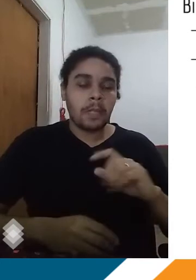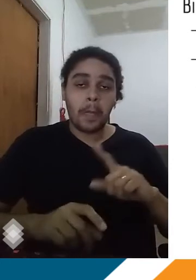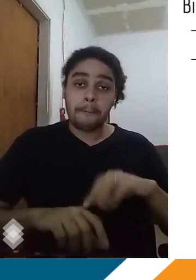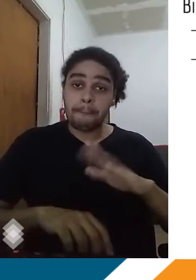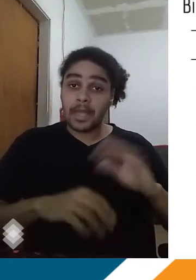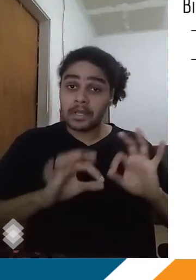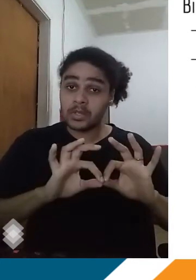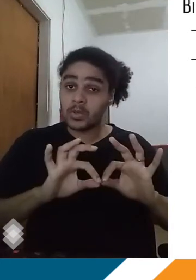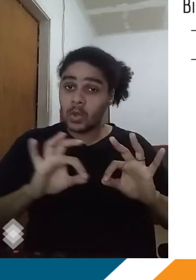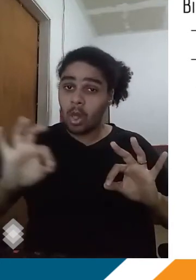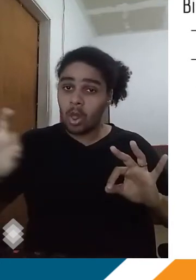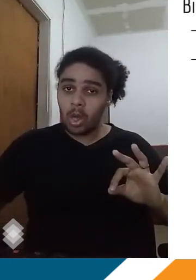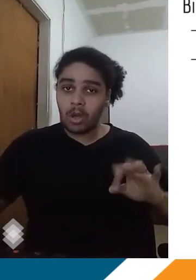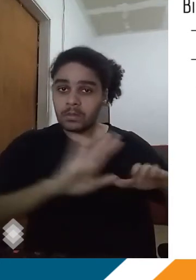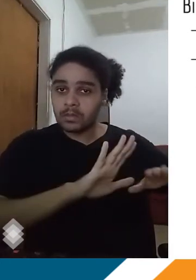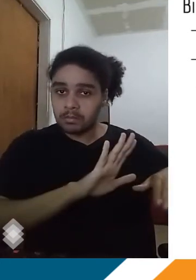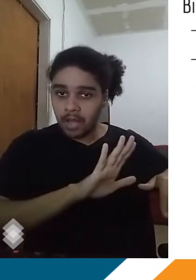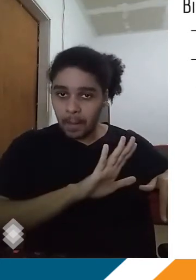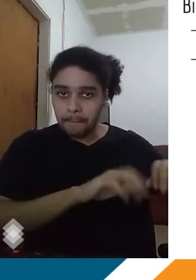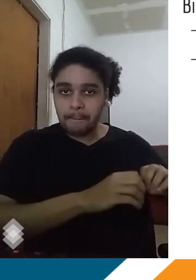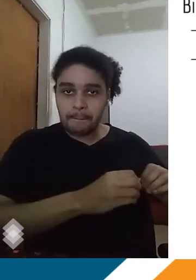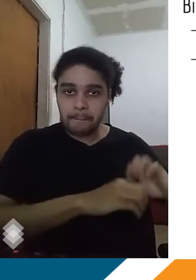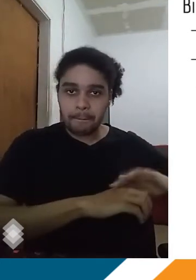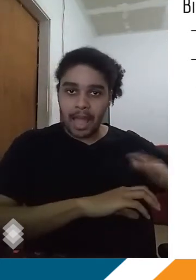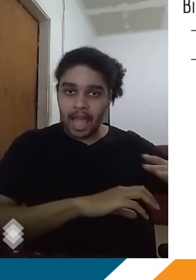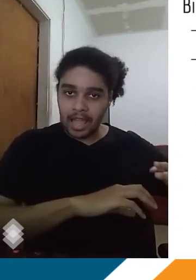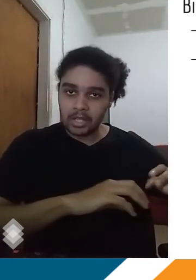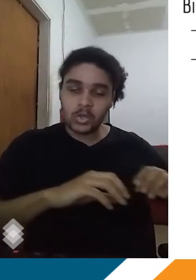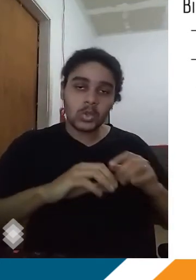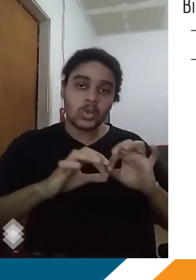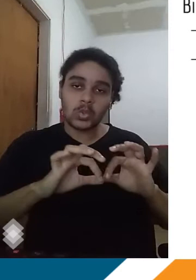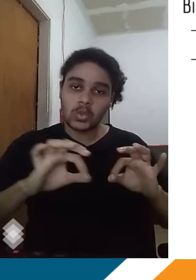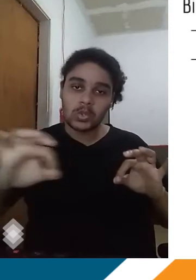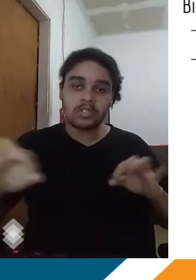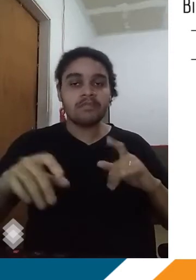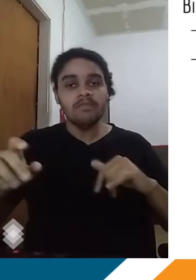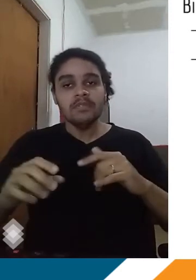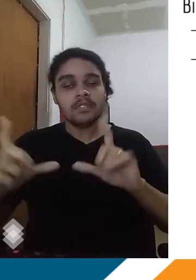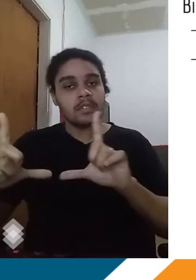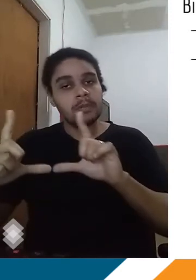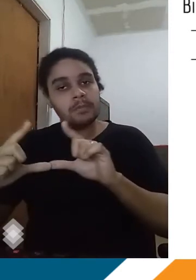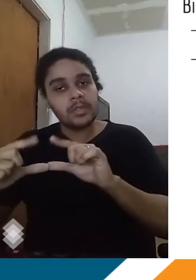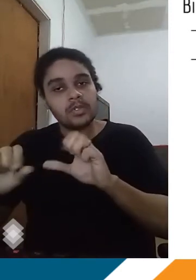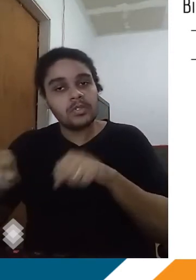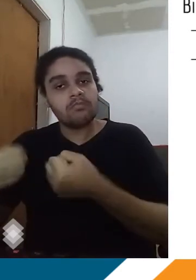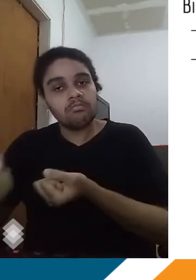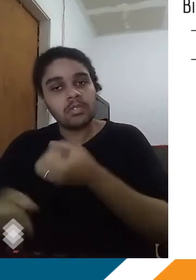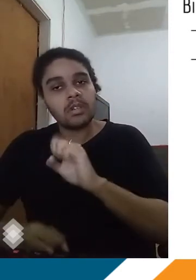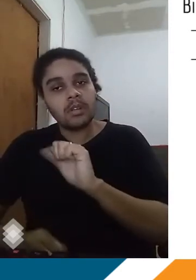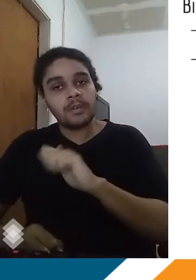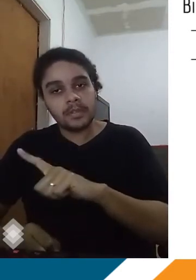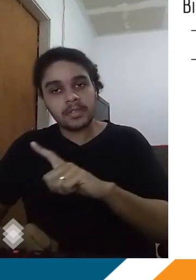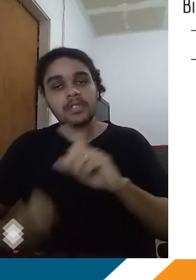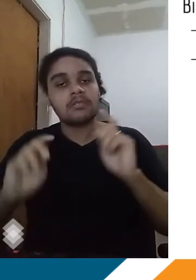se afasta do mar, das águas marinhas, né, essa resistência à salinidade ela cai.